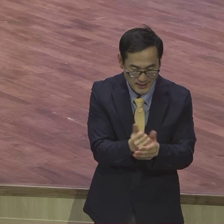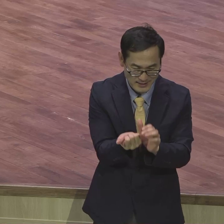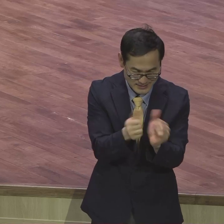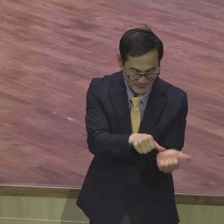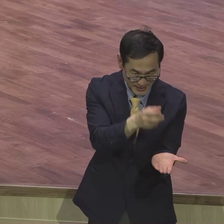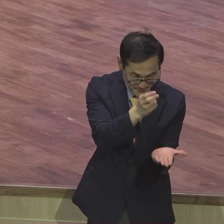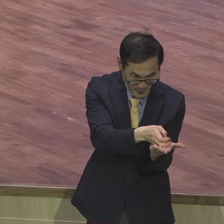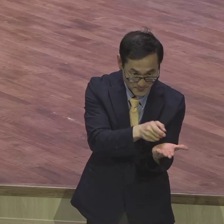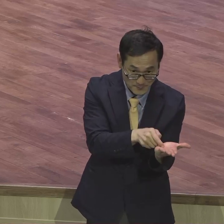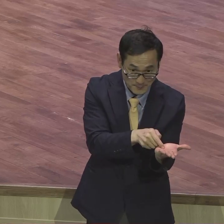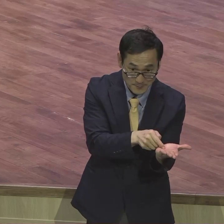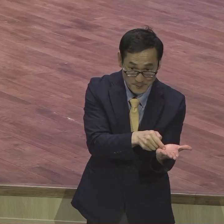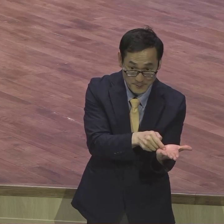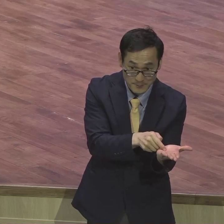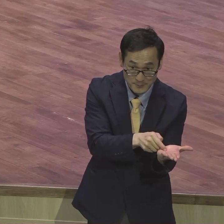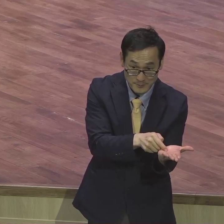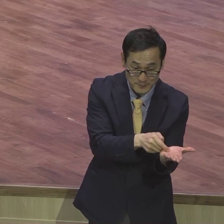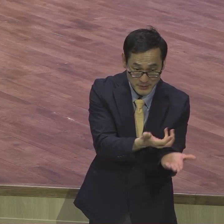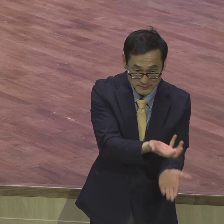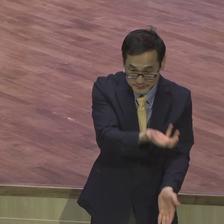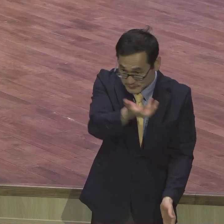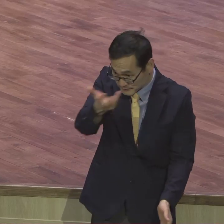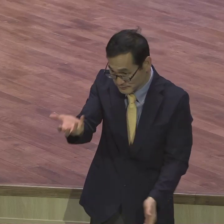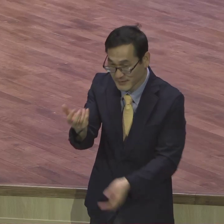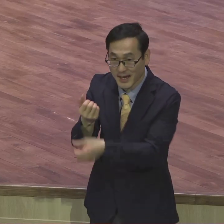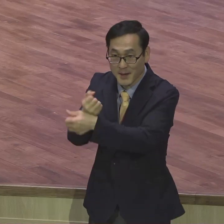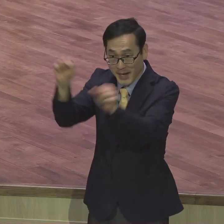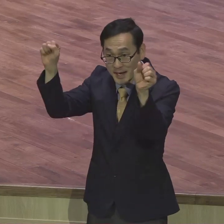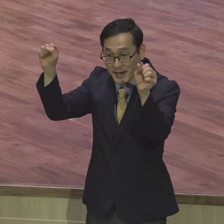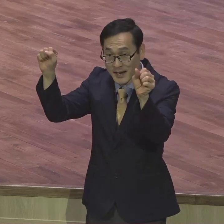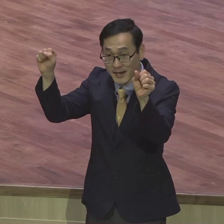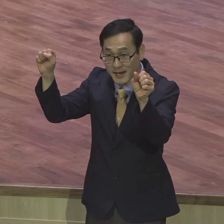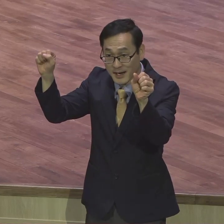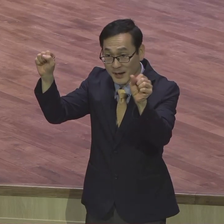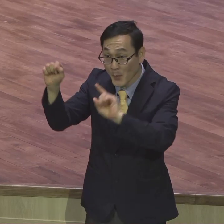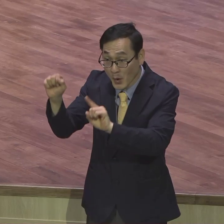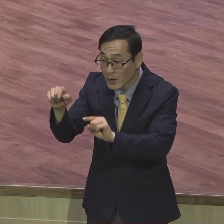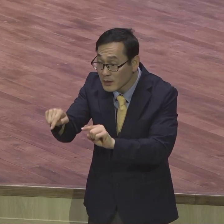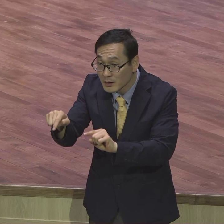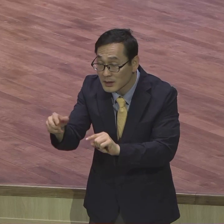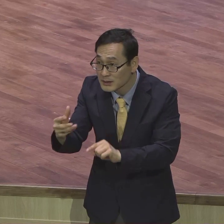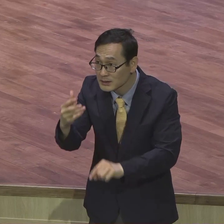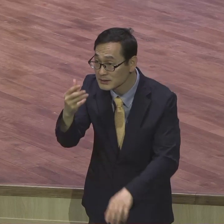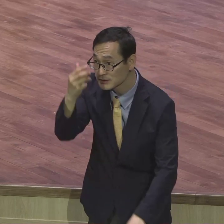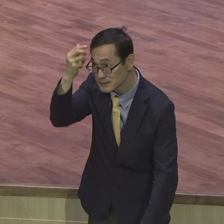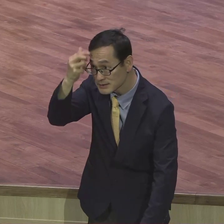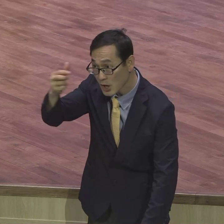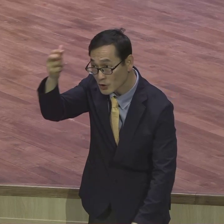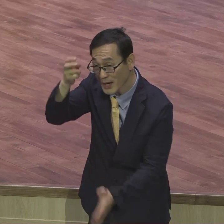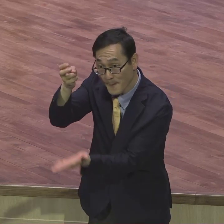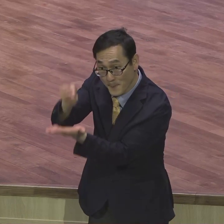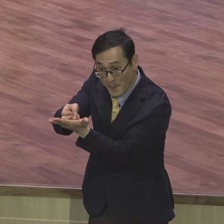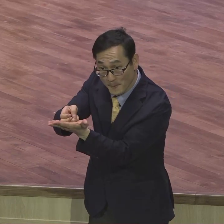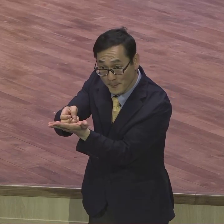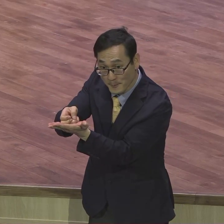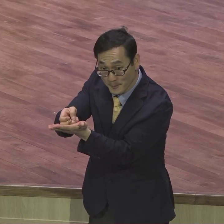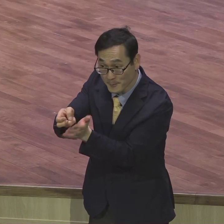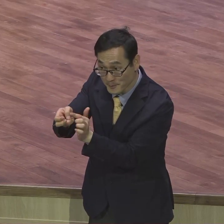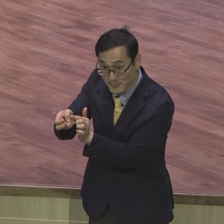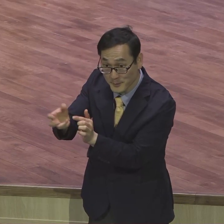그냥 해방받았다고 말하지 않고 생명과 성의의 법으로 완전히 해방받았다는 말을